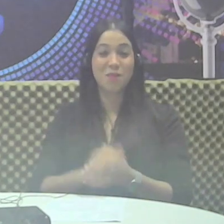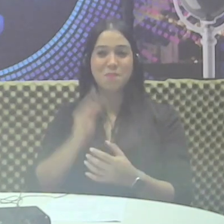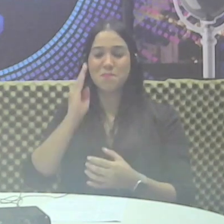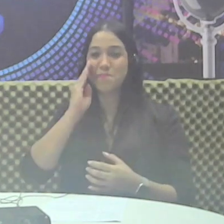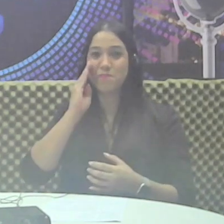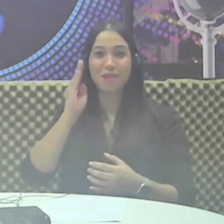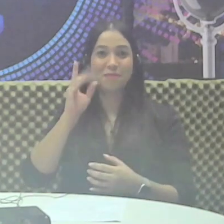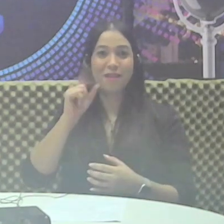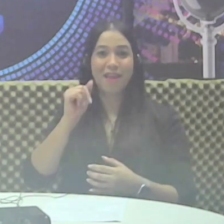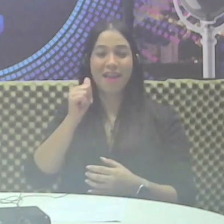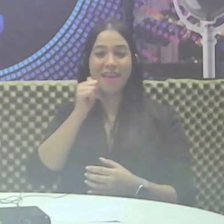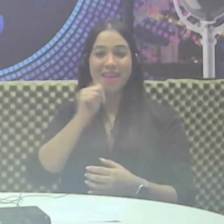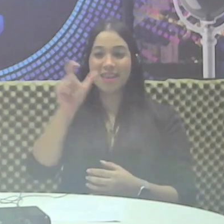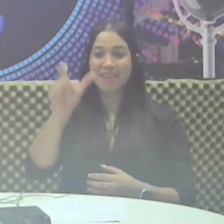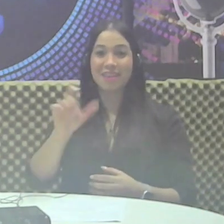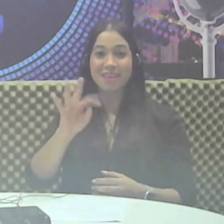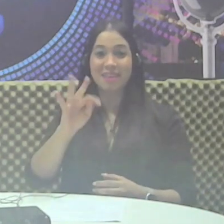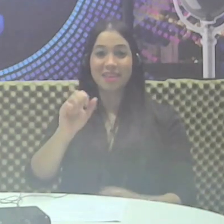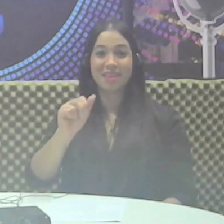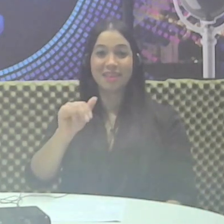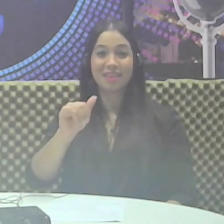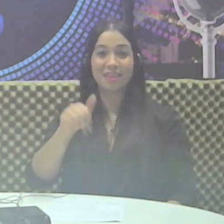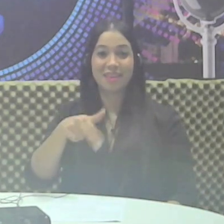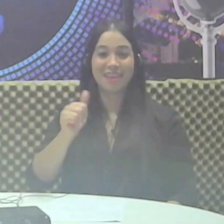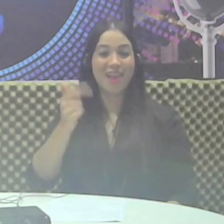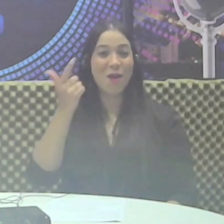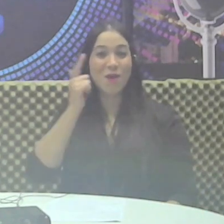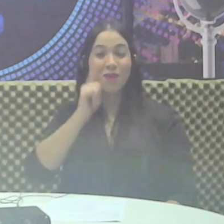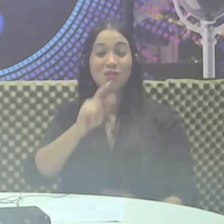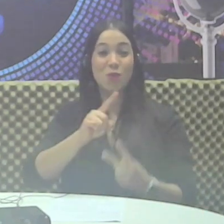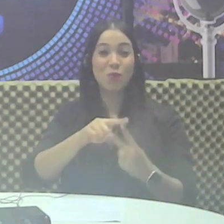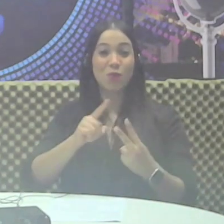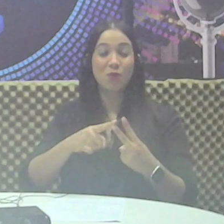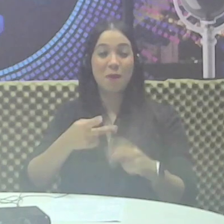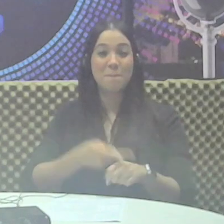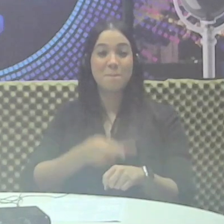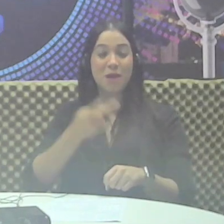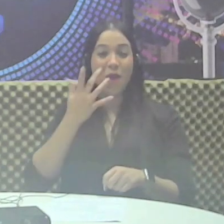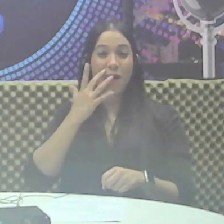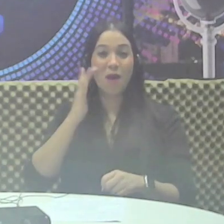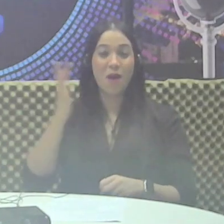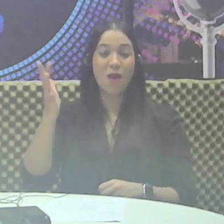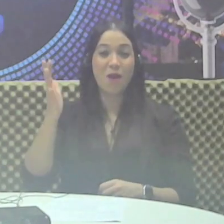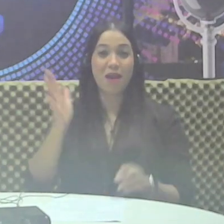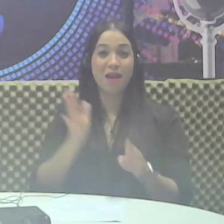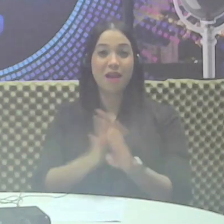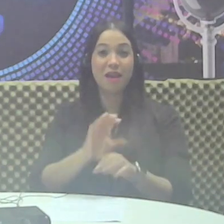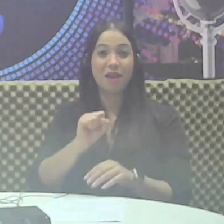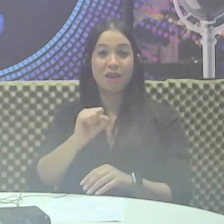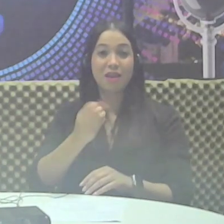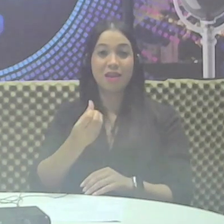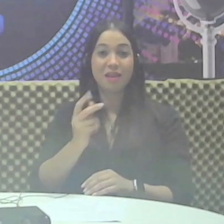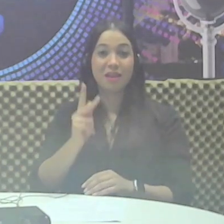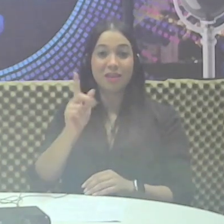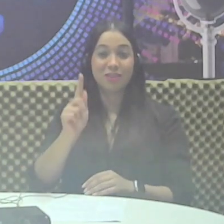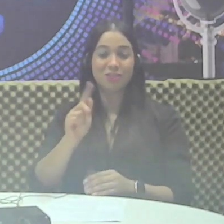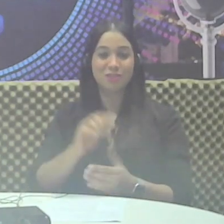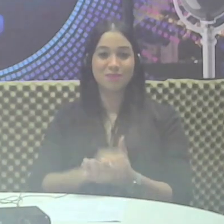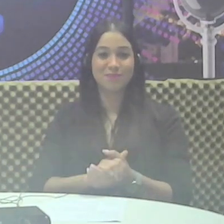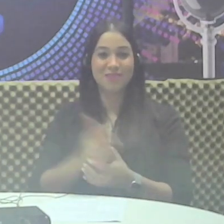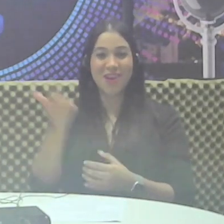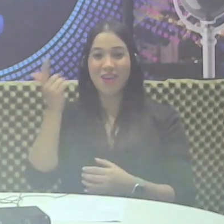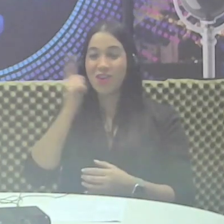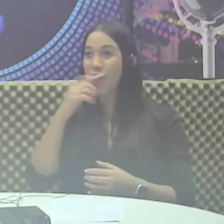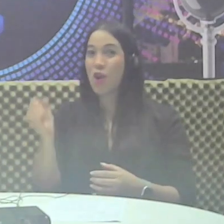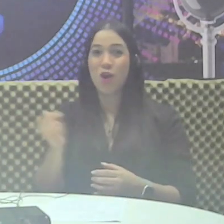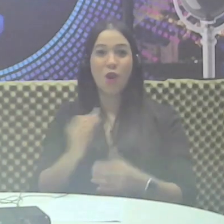destaques foi a para-atleta Tayana Medeiros, que conquistou 2 medalhas de ouro na categoria até 86 quilos e estabeleceu um